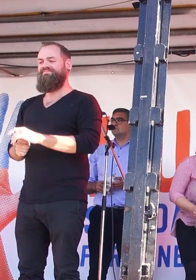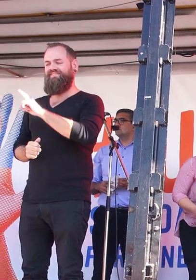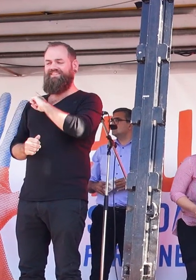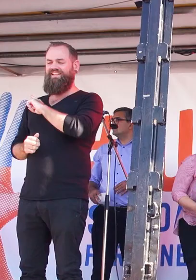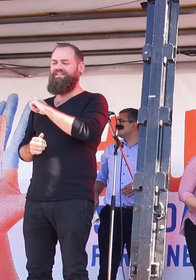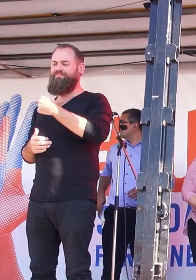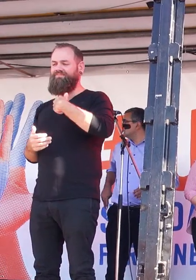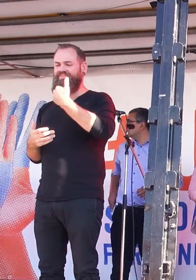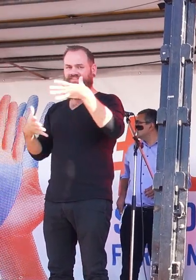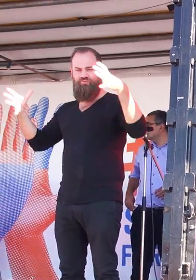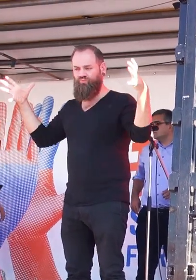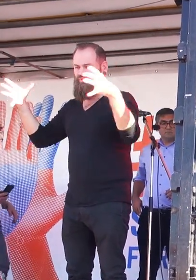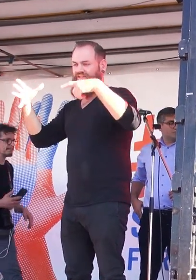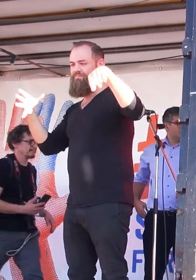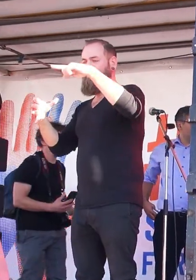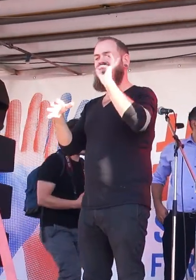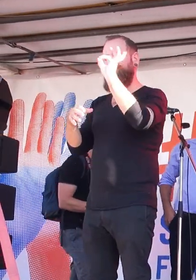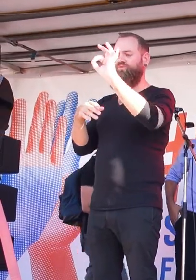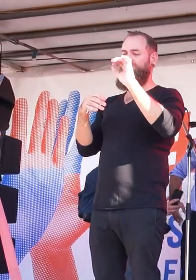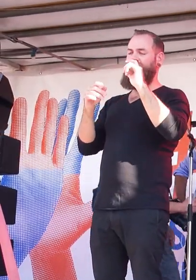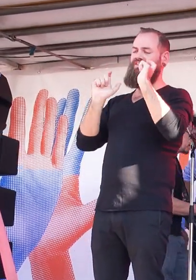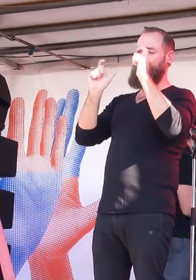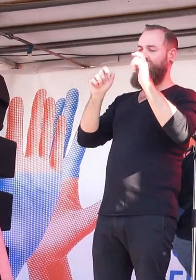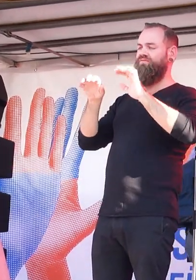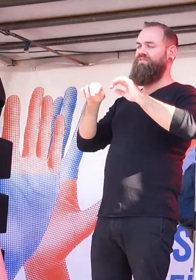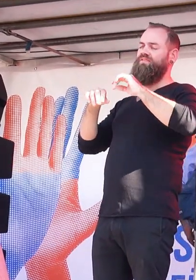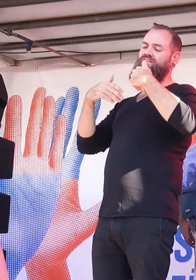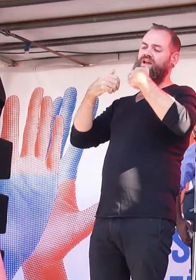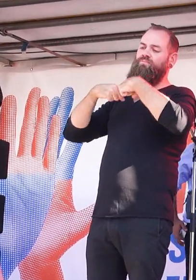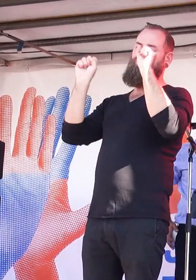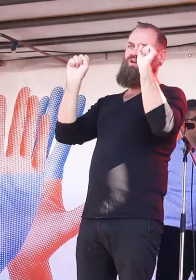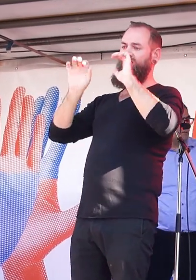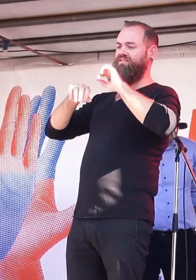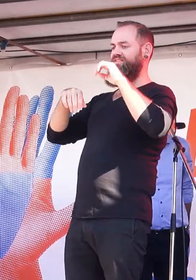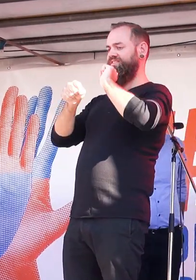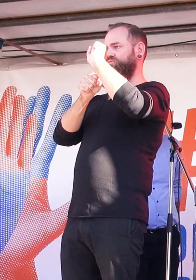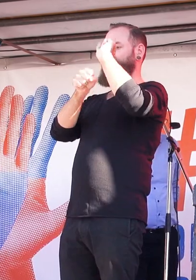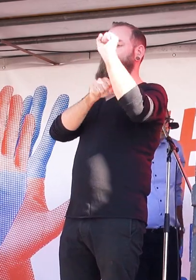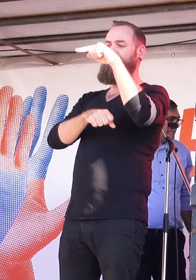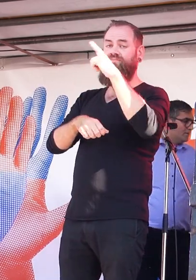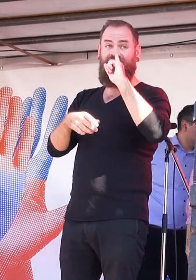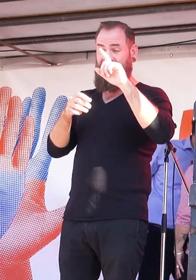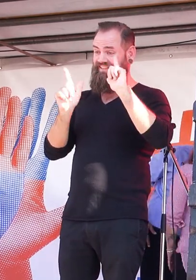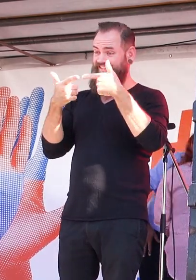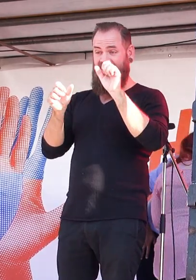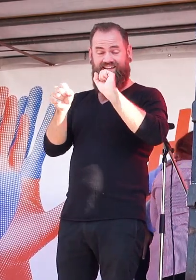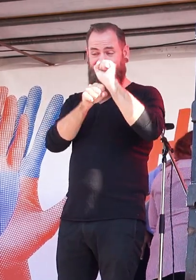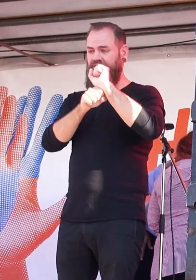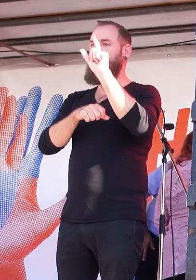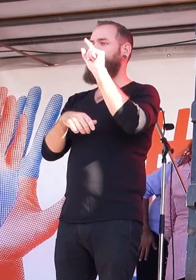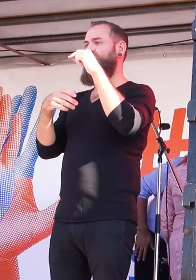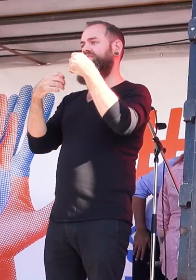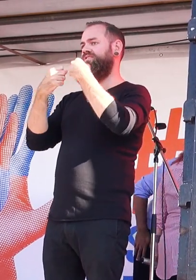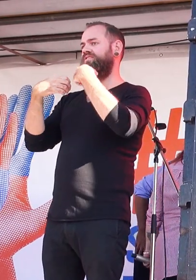demokratische Gesellschaft zu streiten. Denn ohne Streit, liebe Freundinnen und Freunde, ist eine lebendige Demokratie nicht zu haben.